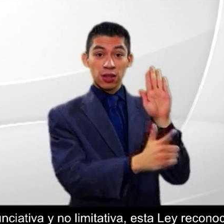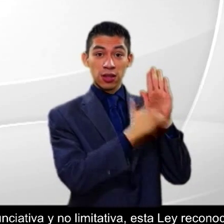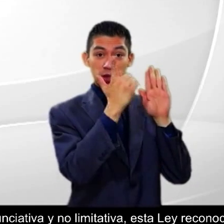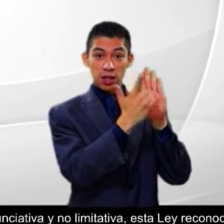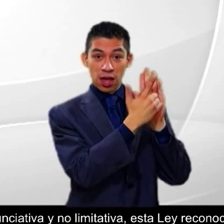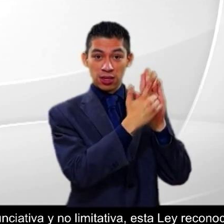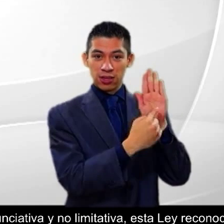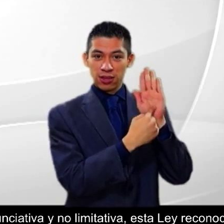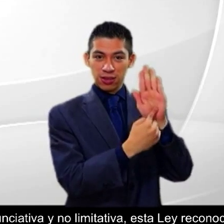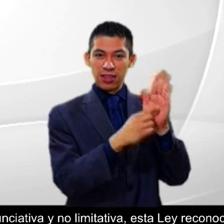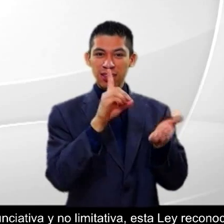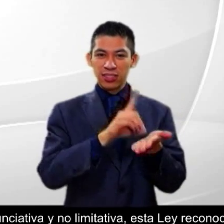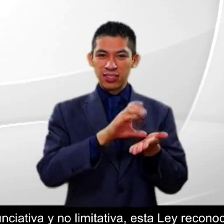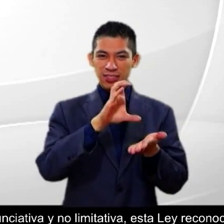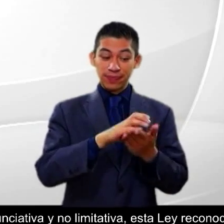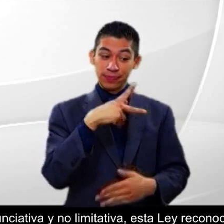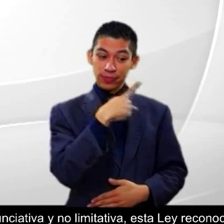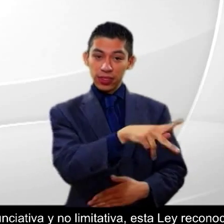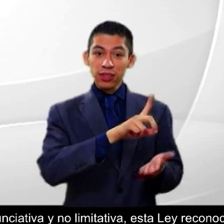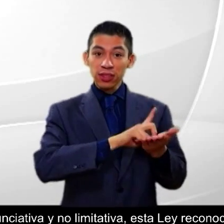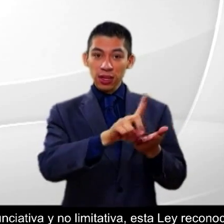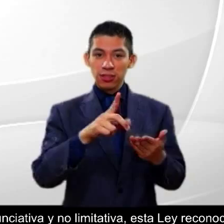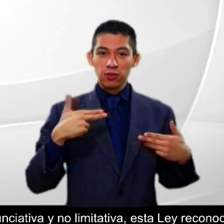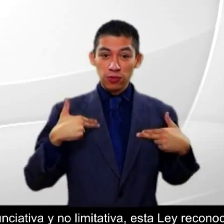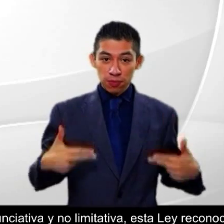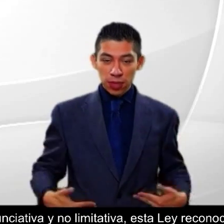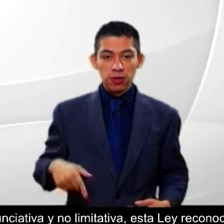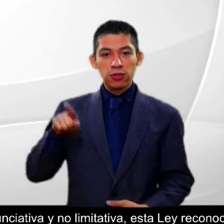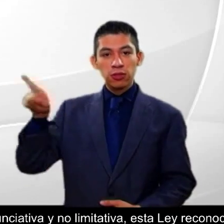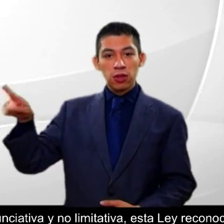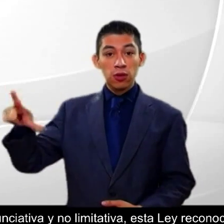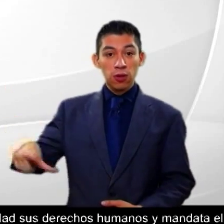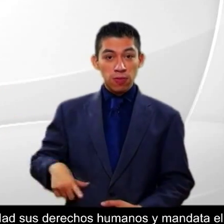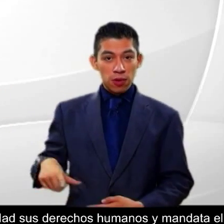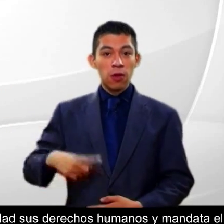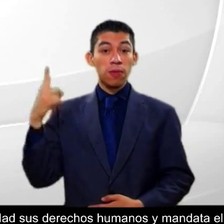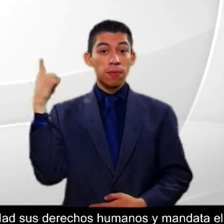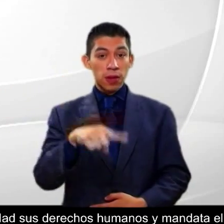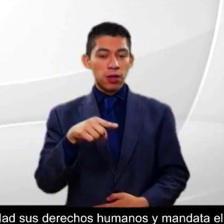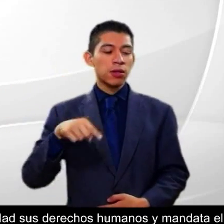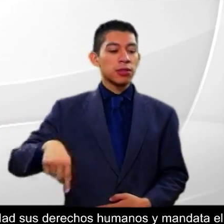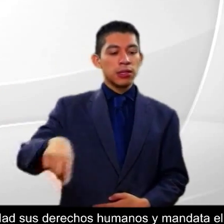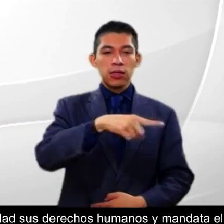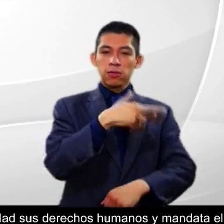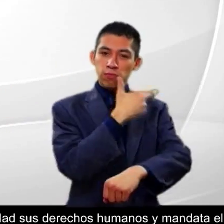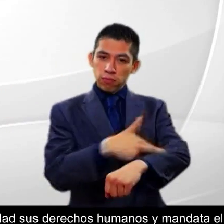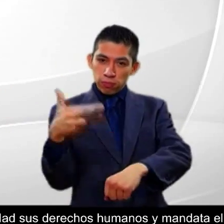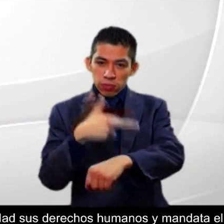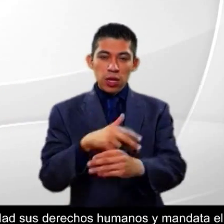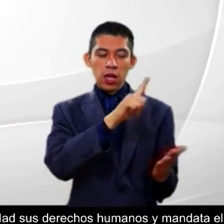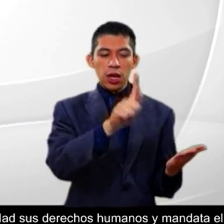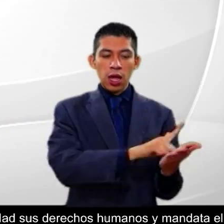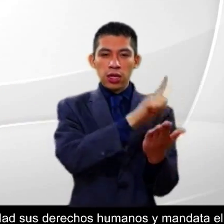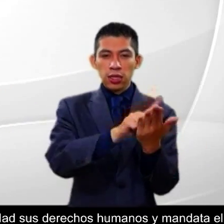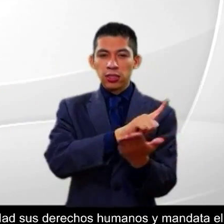enunciativa y no limitativa, esta ley reconoce a las personas con discapacidad Sus derechos humanos y mandata el